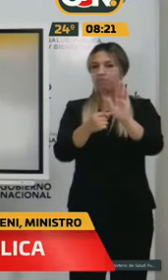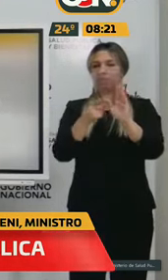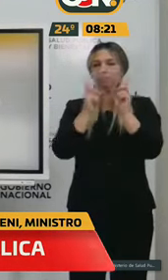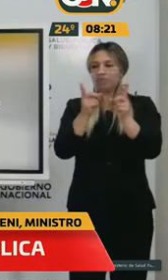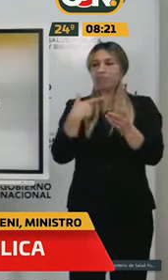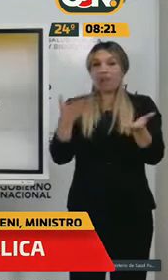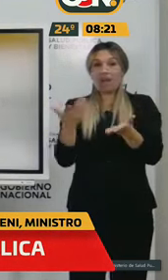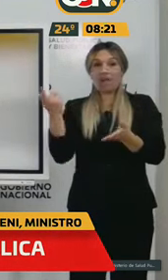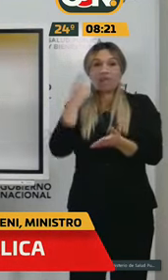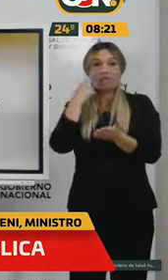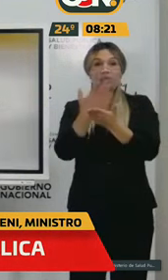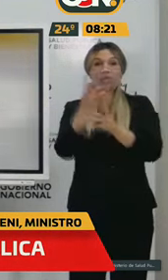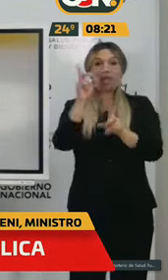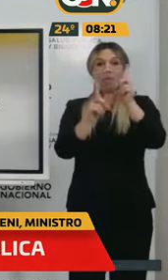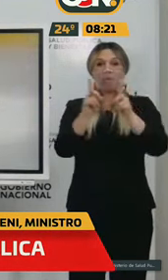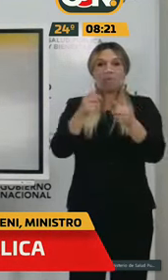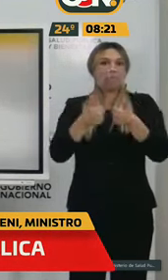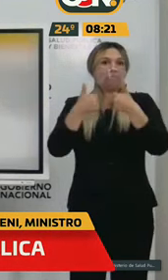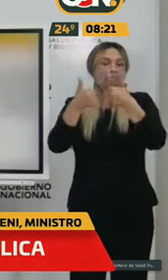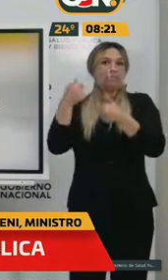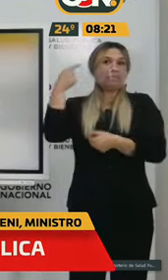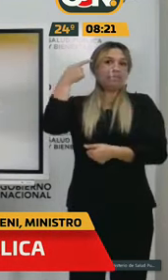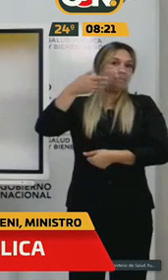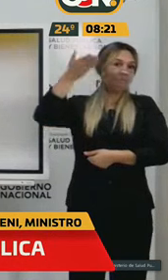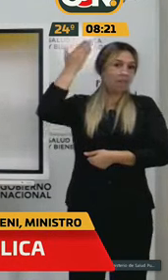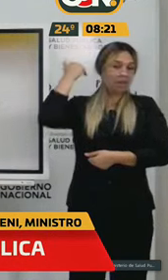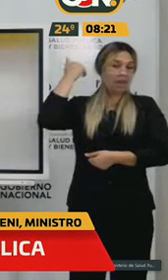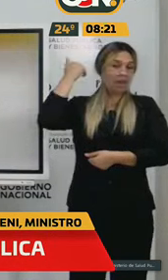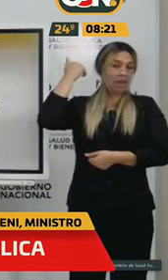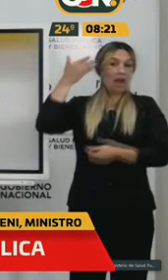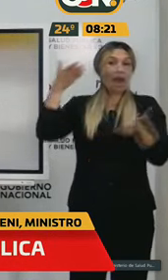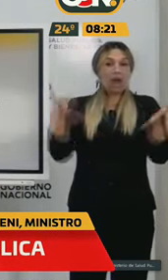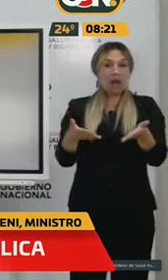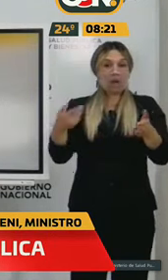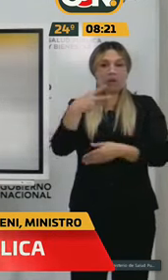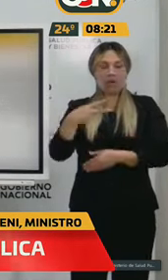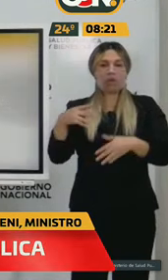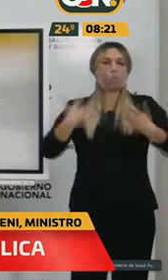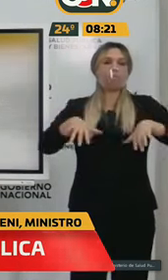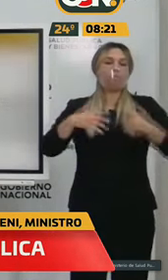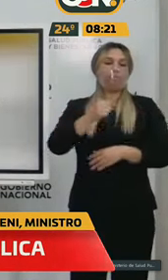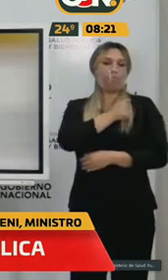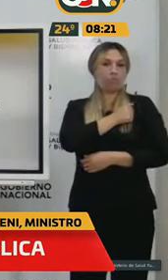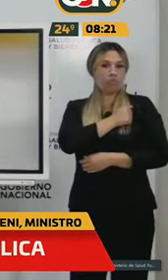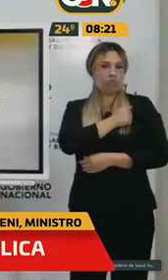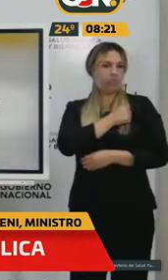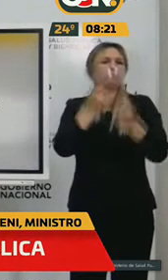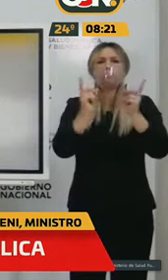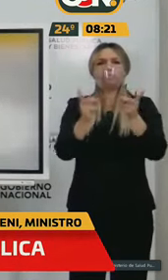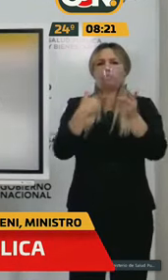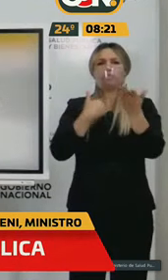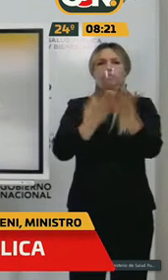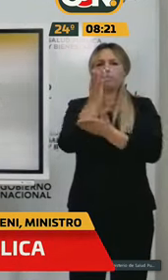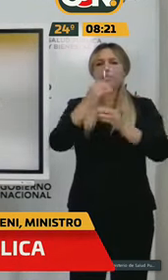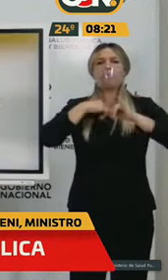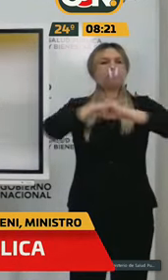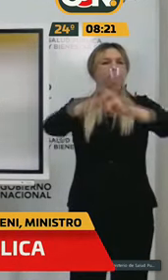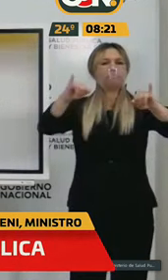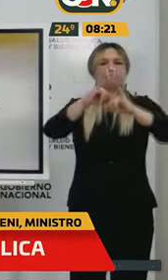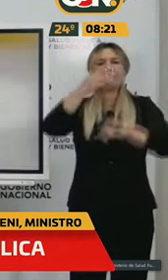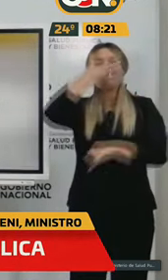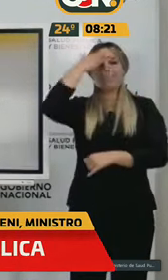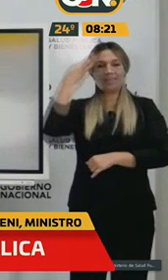datos alentadores en la última semana, hoy estamos mostrando algunos datos que son preocupantes, y por eso instamos a la ciudadanía